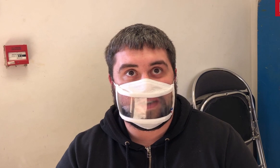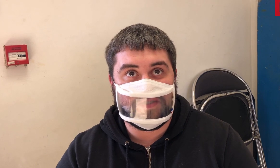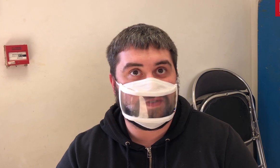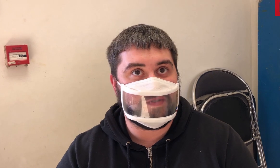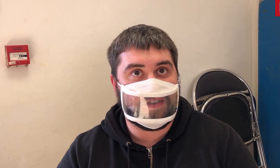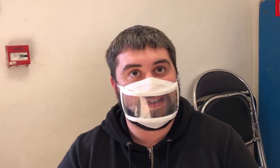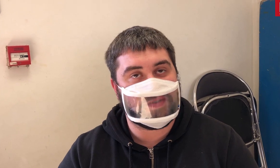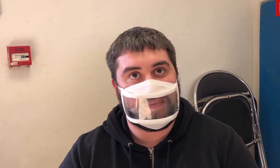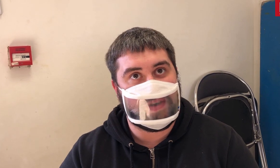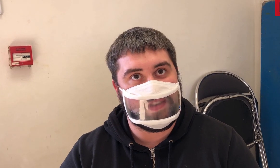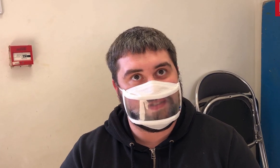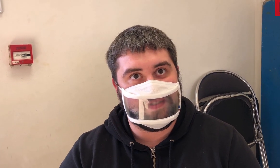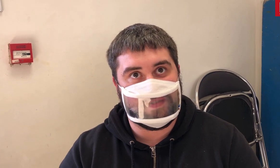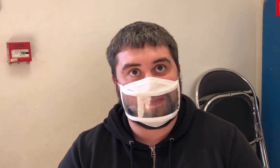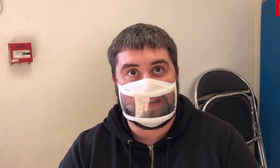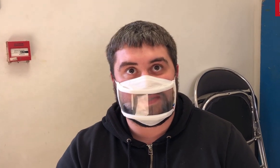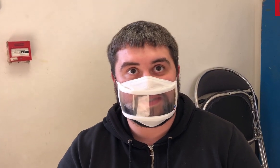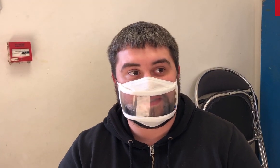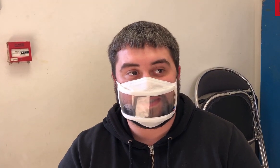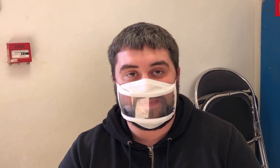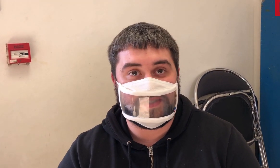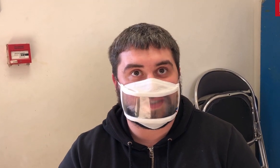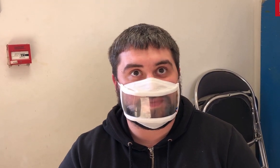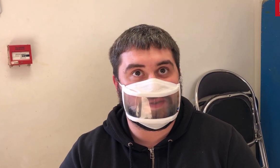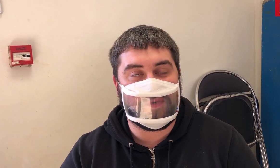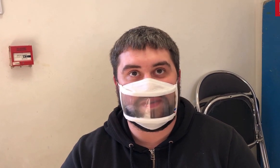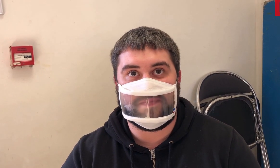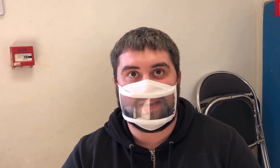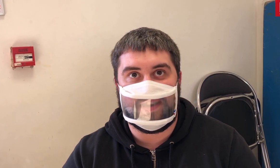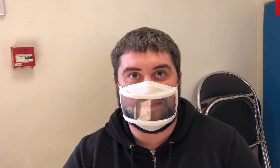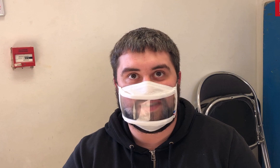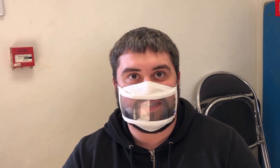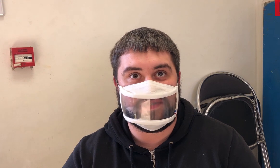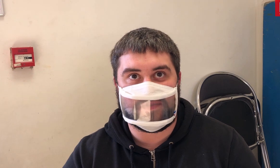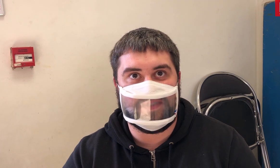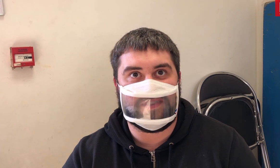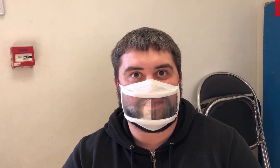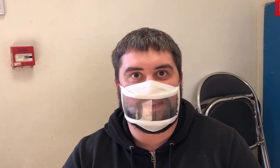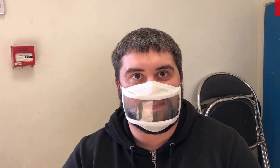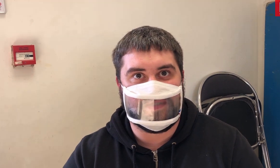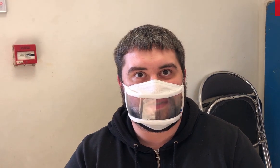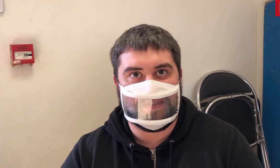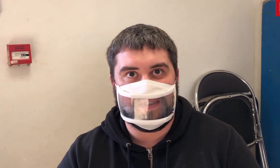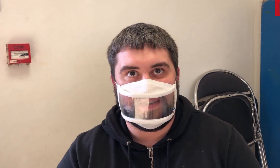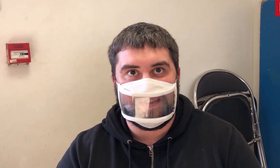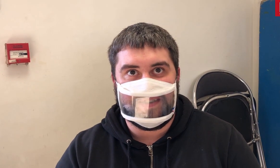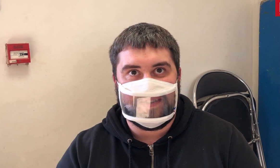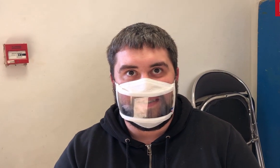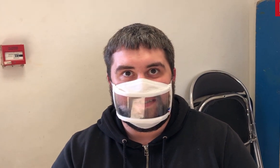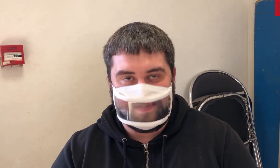seule auto-école et elle se trouve à Paris. D'accord. Donc là, ici en Seine-et-Marne, je serais peut-être le premier à parler la langue Oh. des signes en tant que moniteur d'auto-école. Il faudra me dire comment vous le faites, hein,